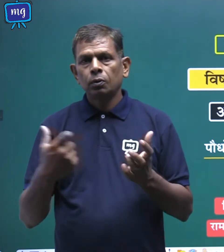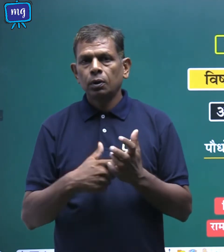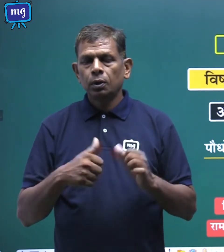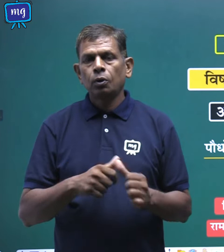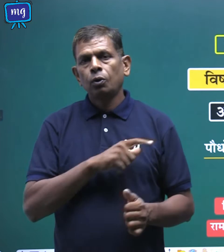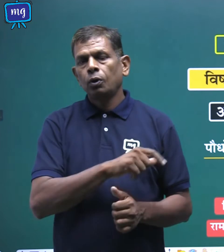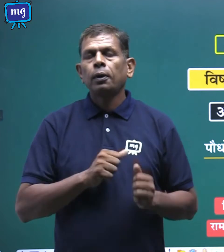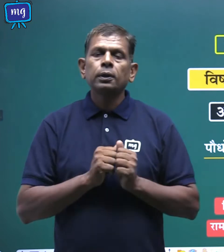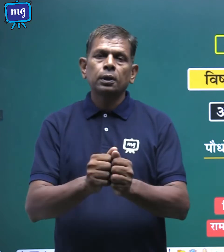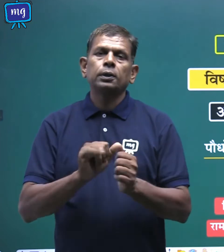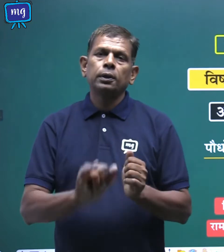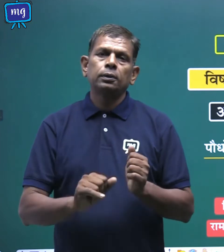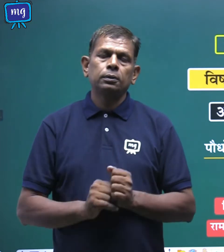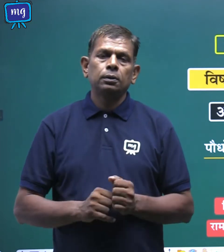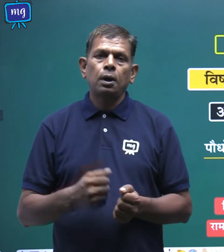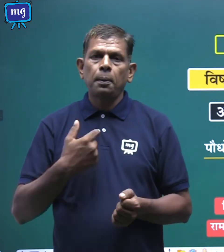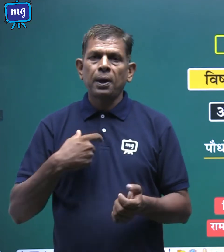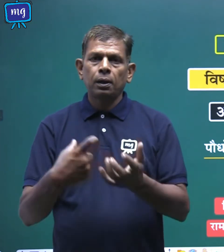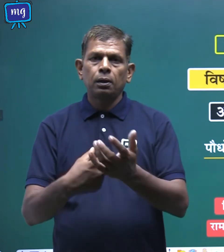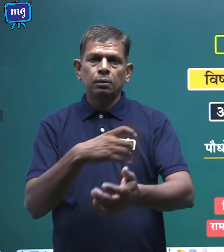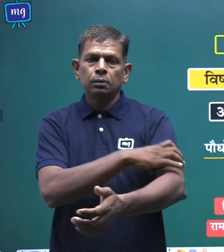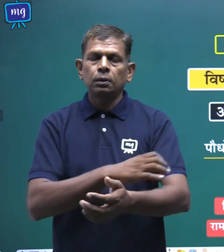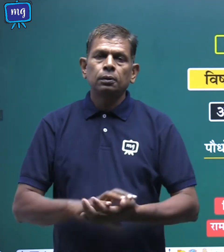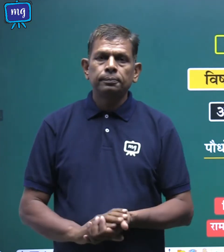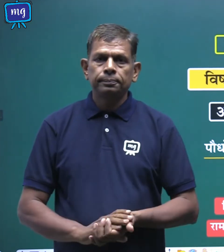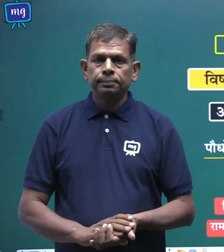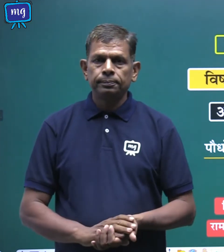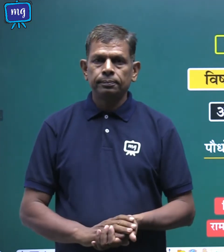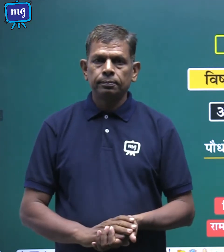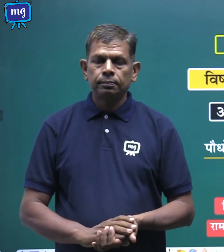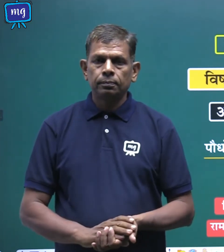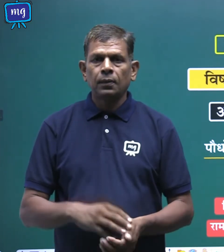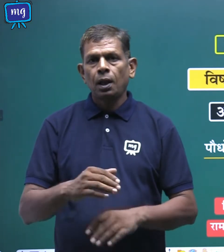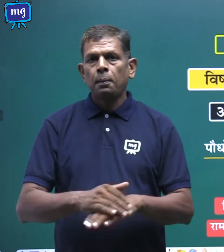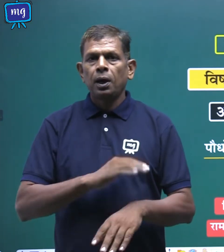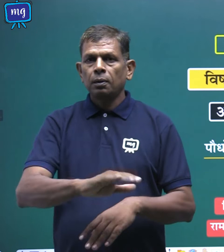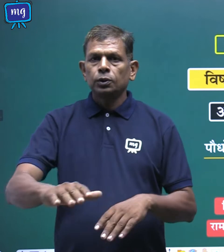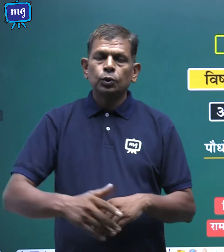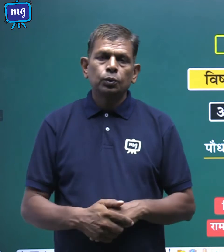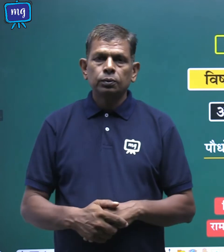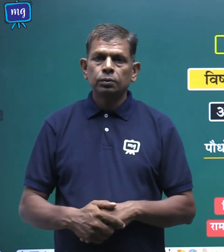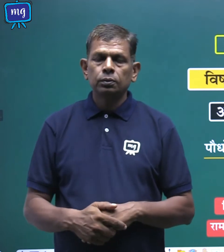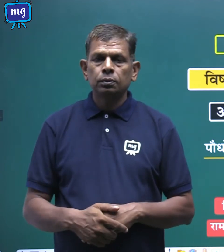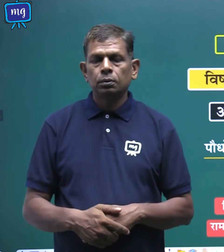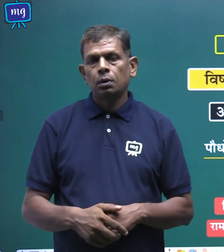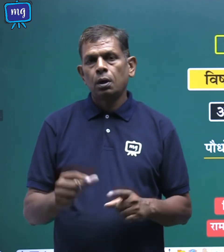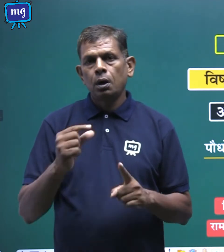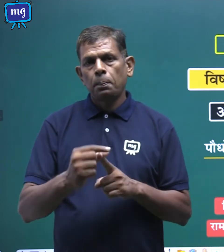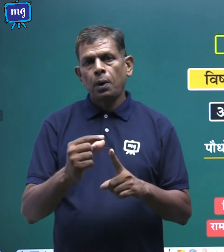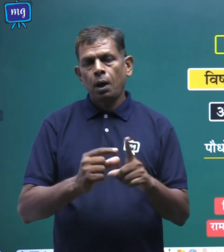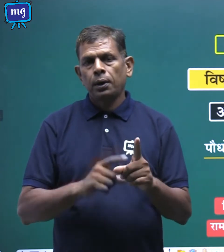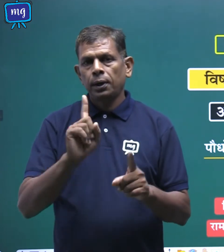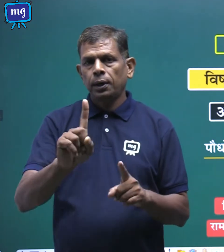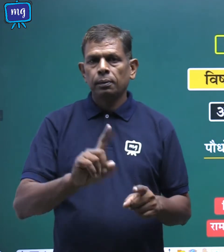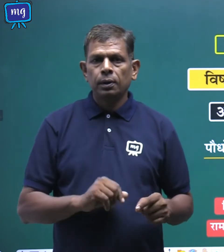और मेरे साथ हैं रामस्वरूप कुमार। प्यारे बच्चों, भाग 1